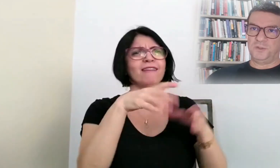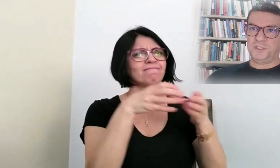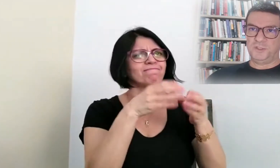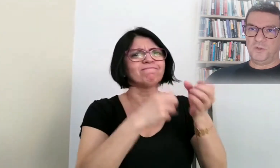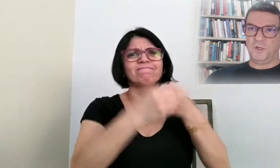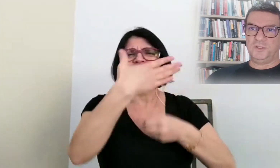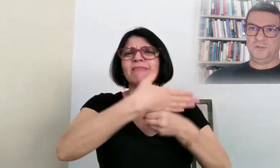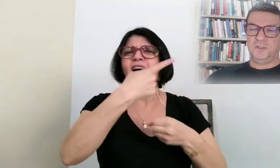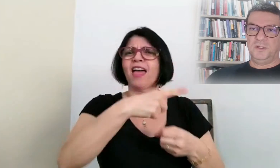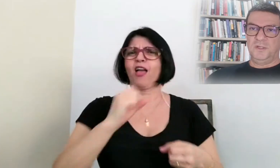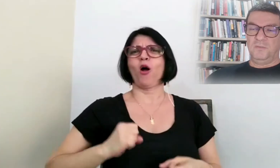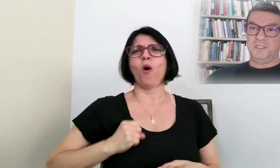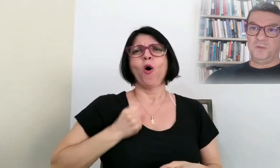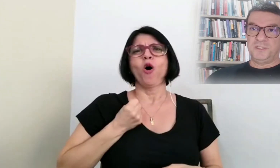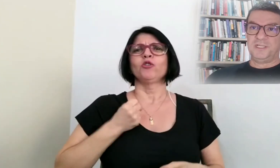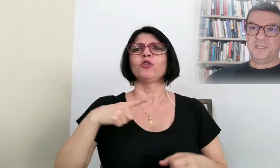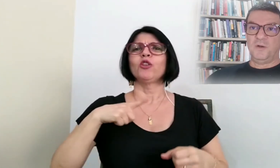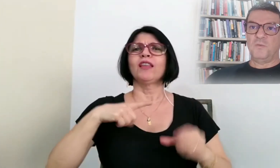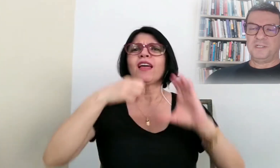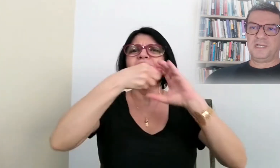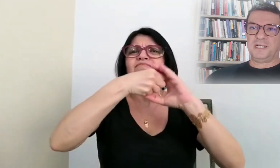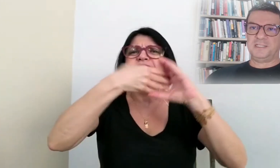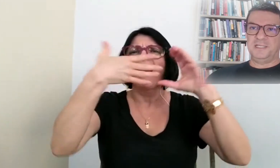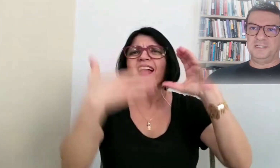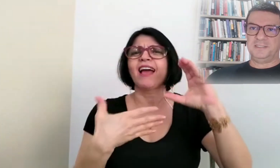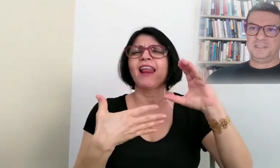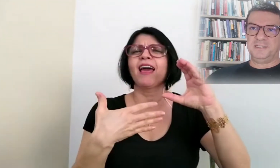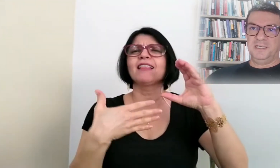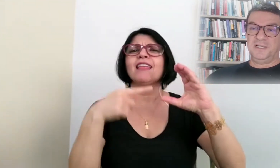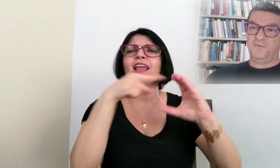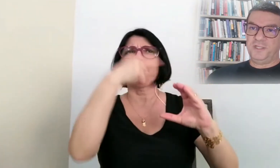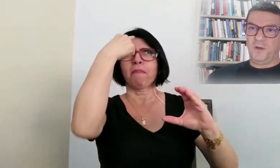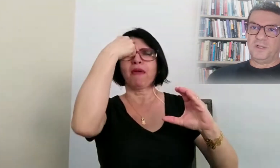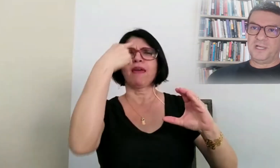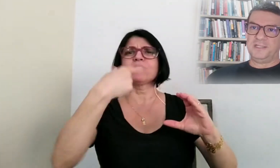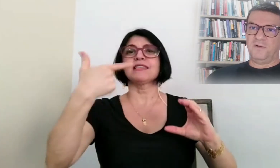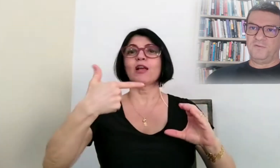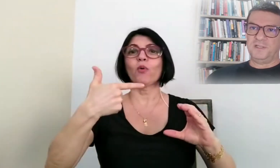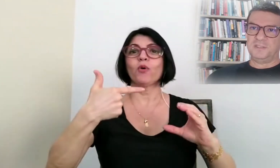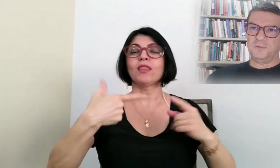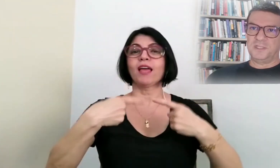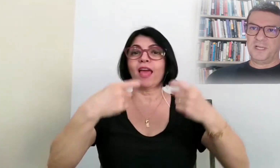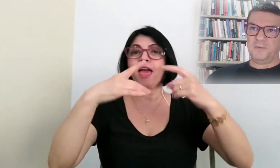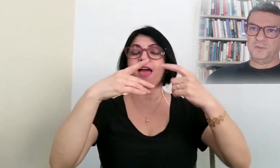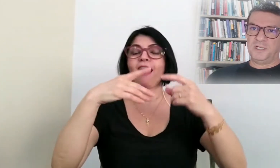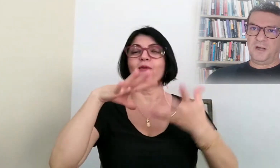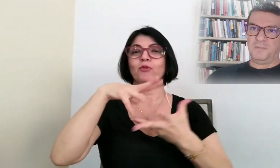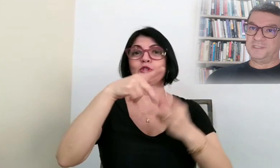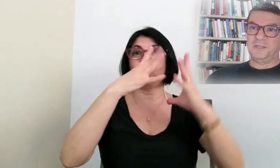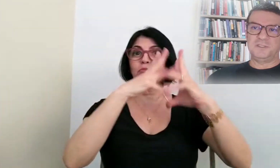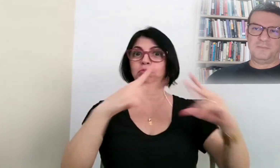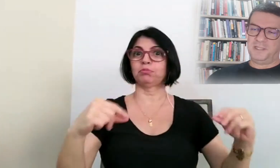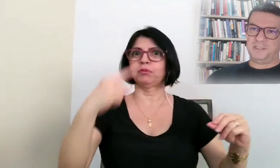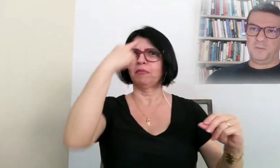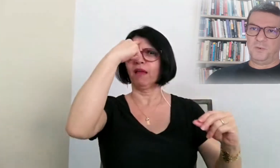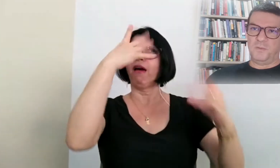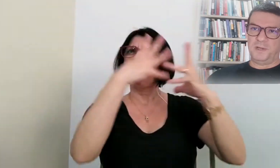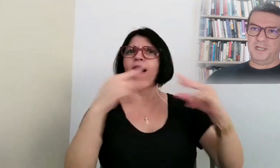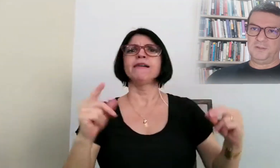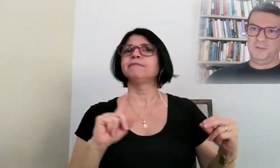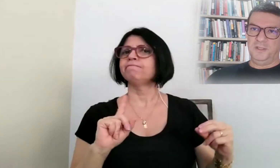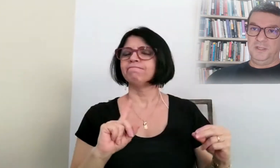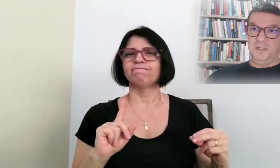é uma ideologia de ódio, uma ideologia que tem algumas características, que foi derrotada ao fim da Segunda Guerra Mundial, mas não desapareceu